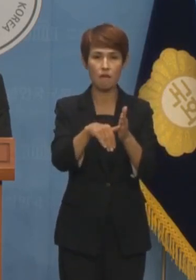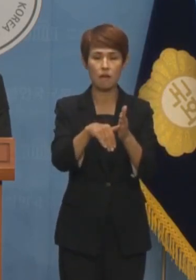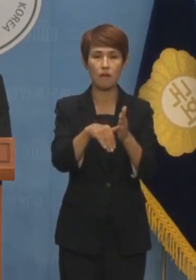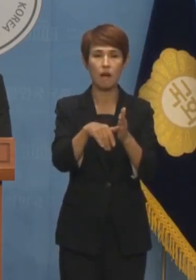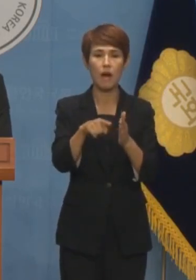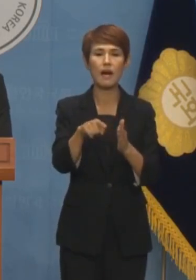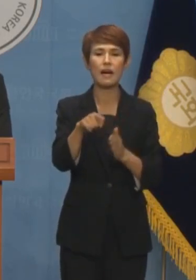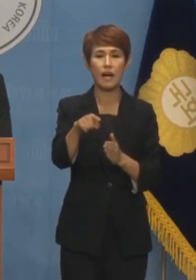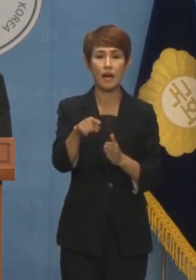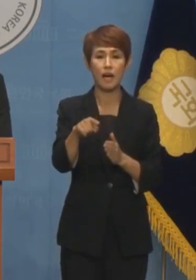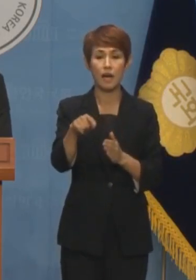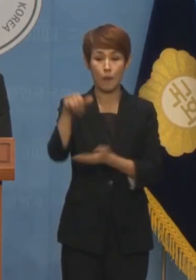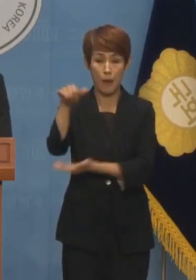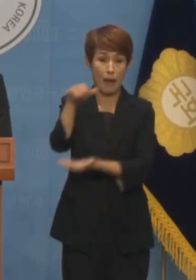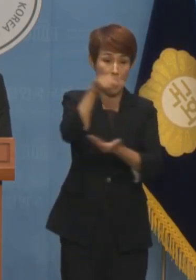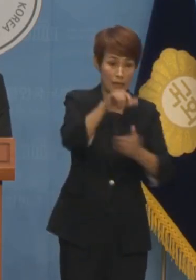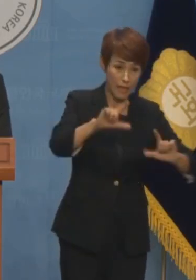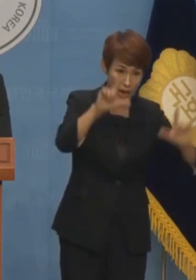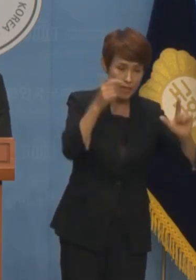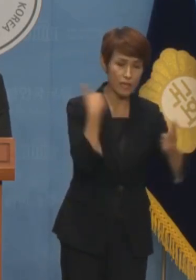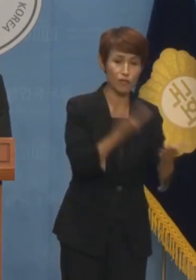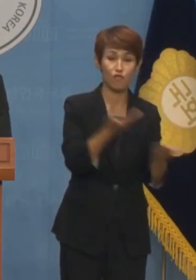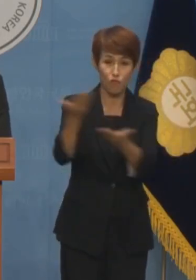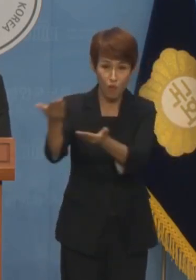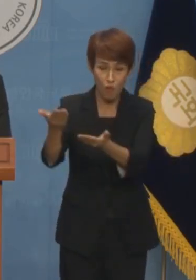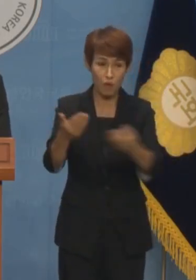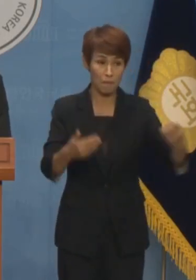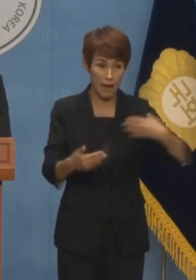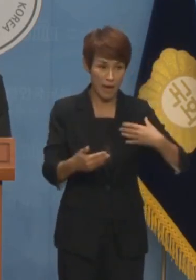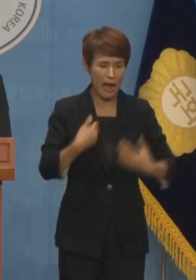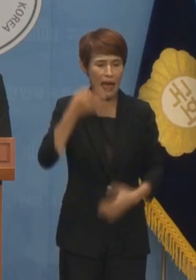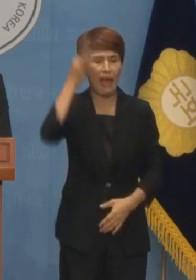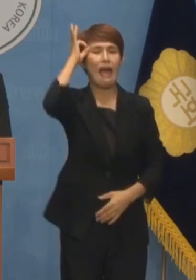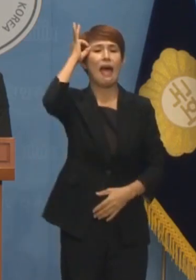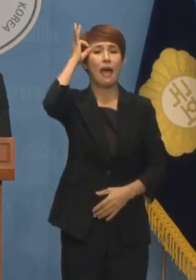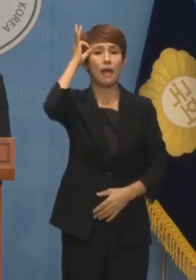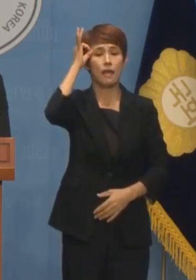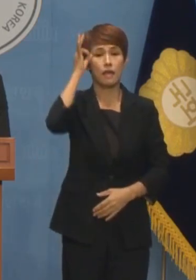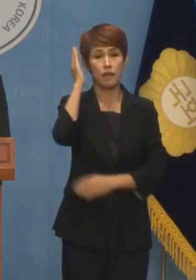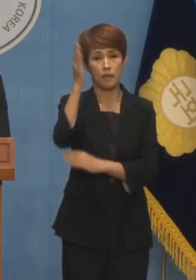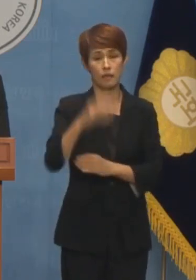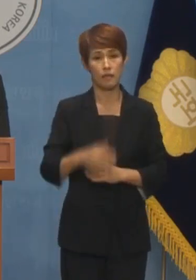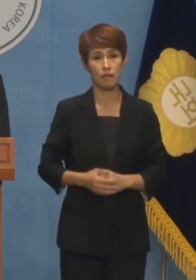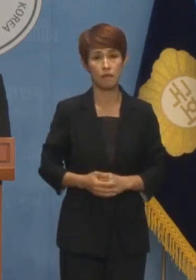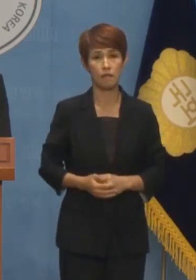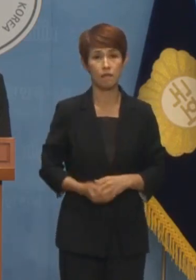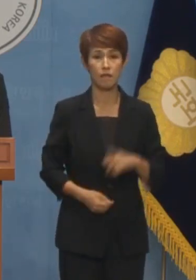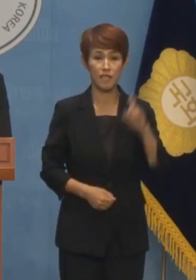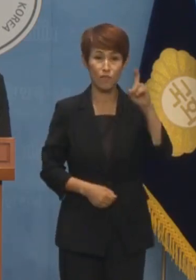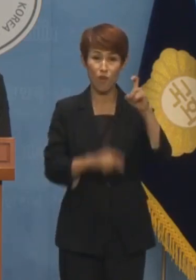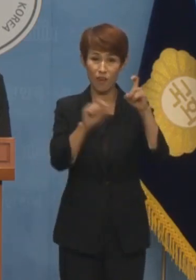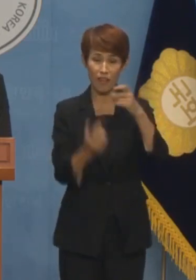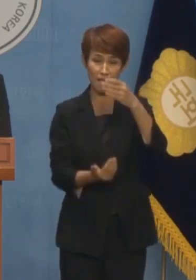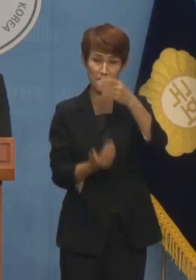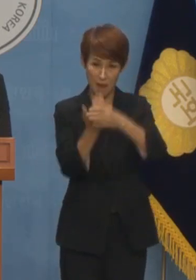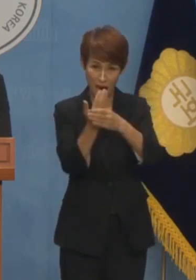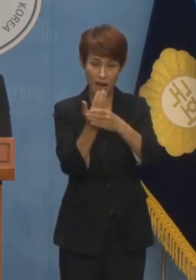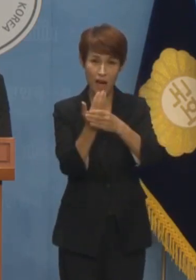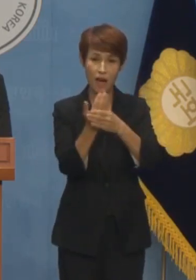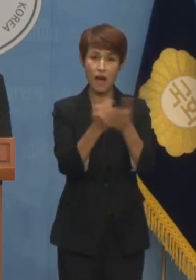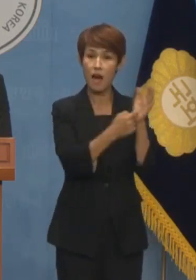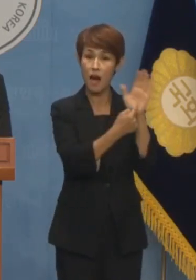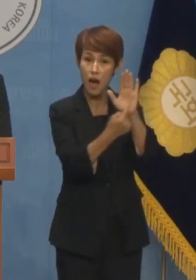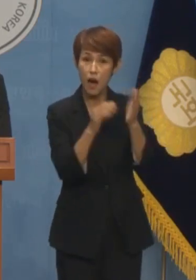당일 돌려주라고 했지만 깜빡 잊었다고 진술했습니다. 지난해 11월 사건이 폭로된 이후